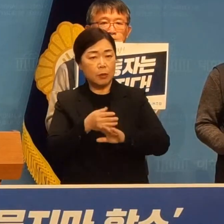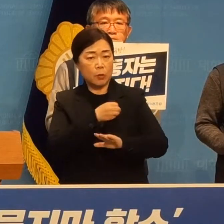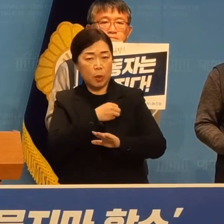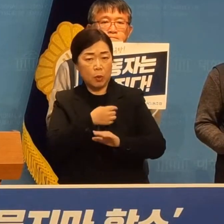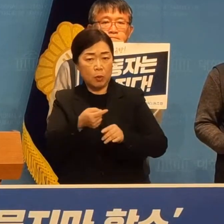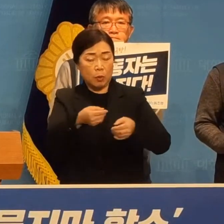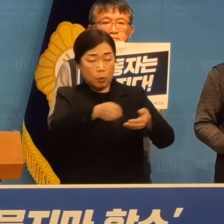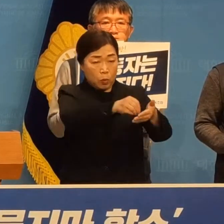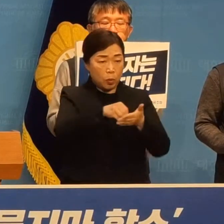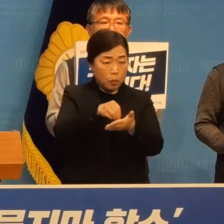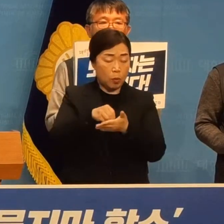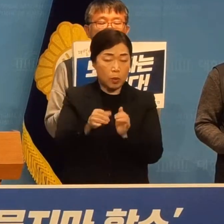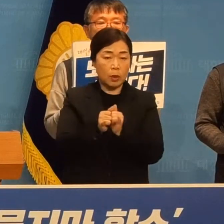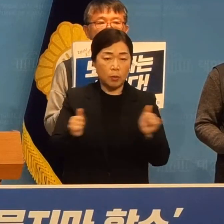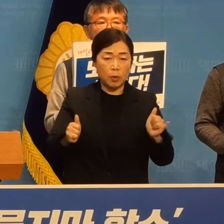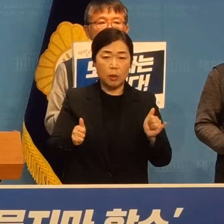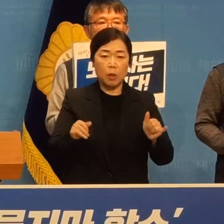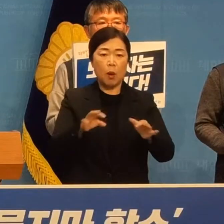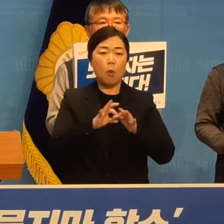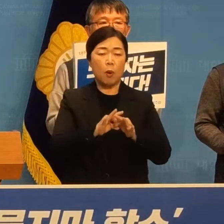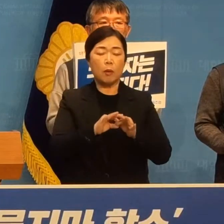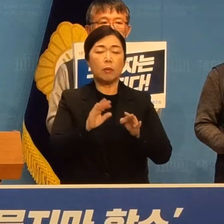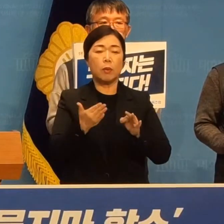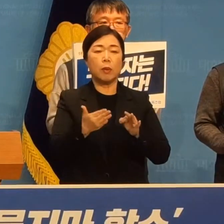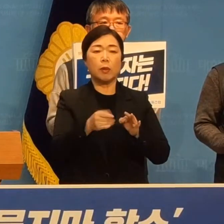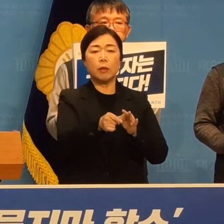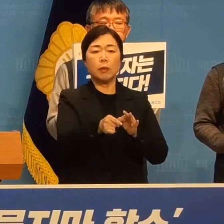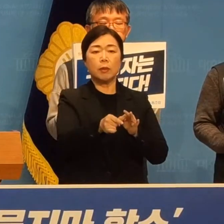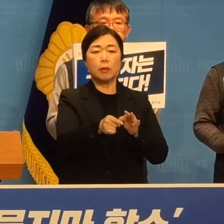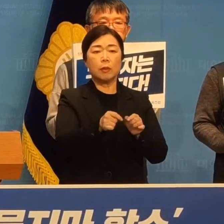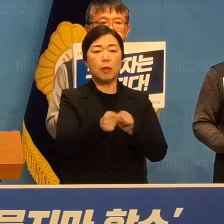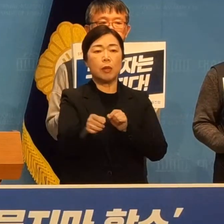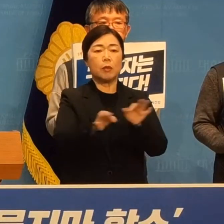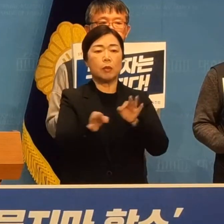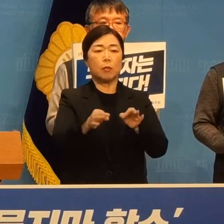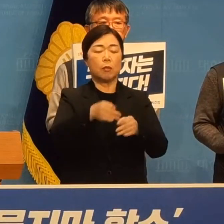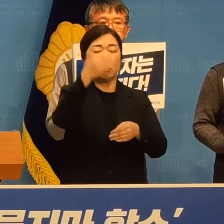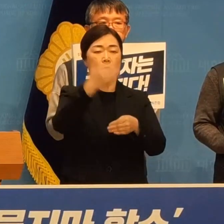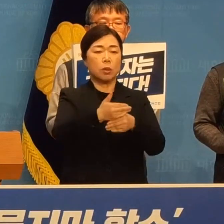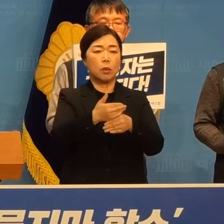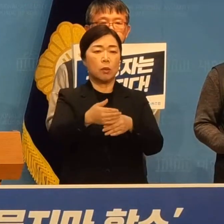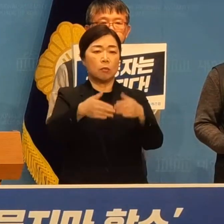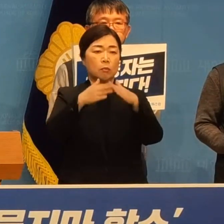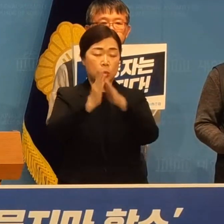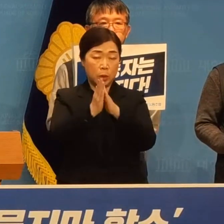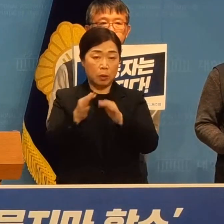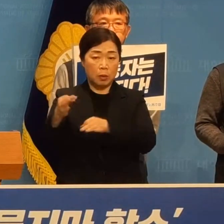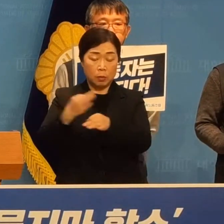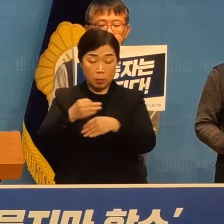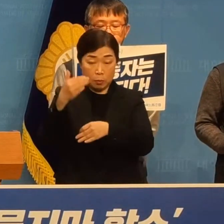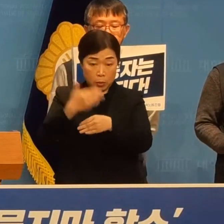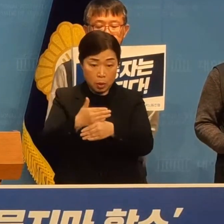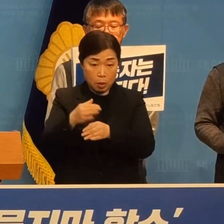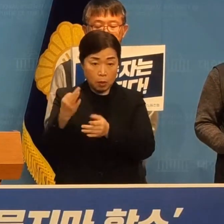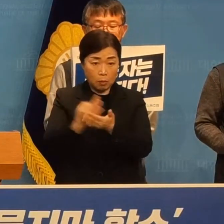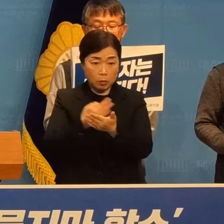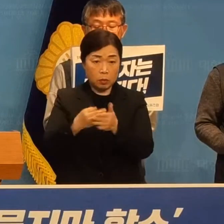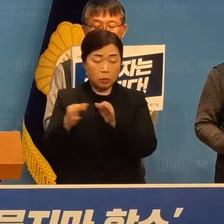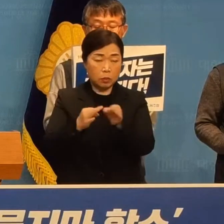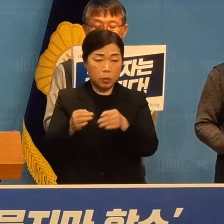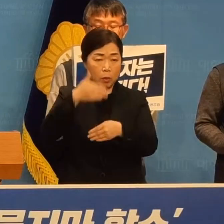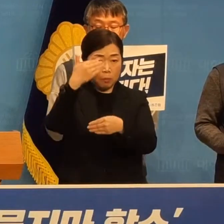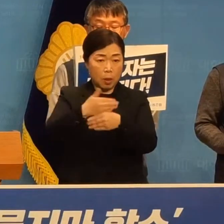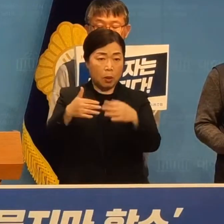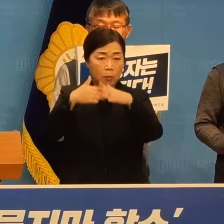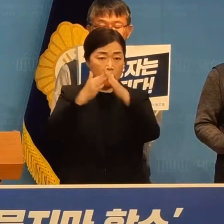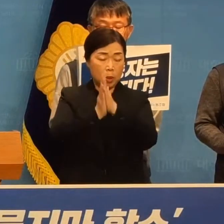대리점도 폐업했고 다른 대리점으로의 고용 승계를 거부당하는 상황이 벌어졌습니다. 2021년